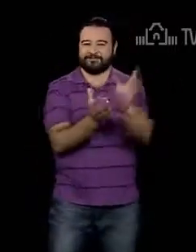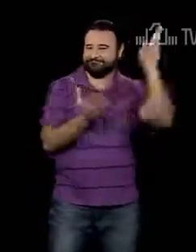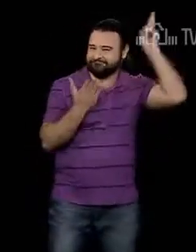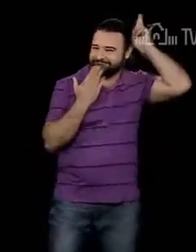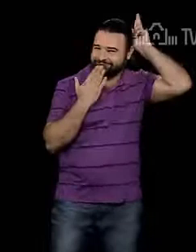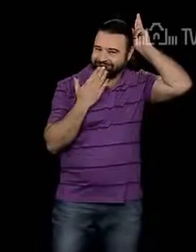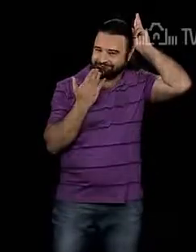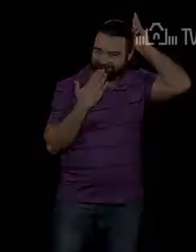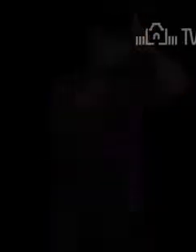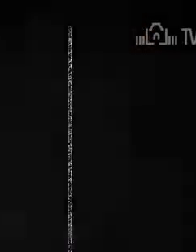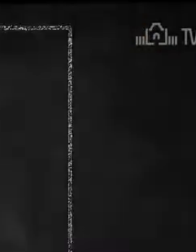indígenas